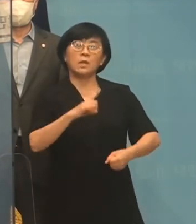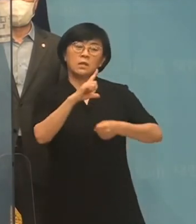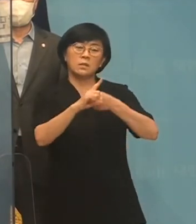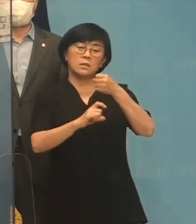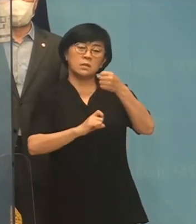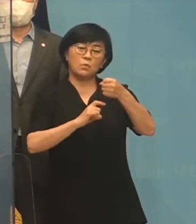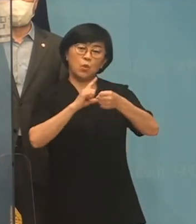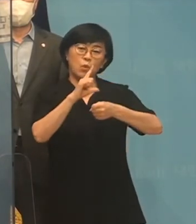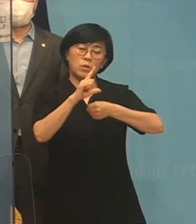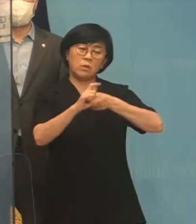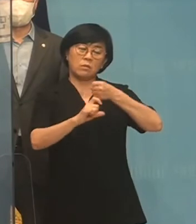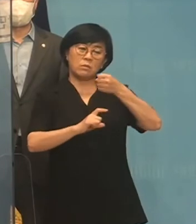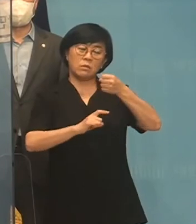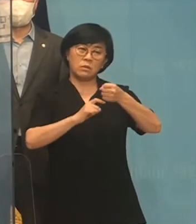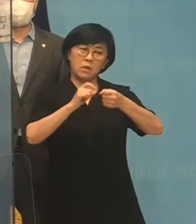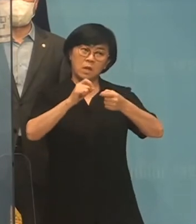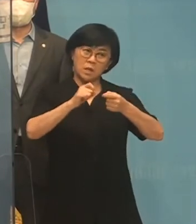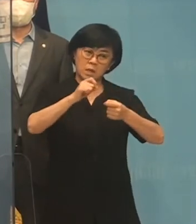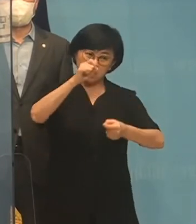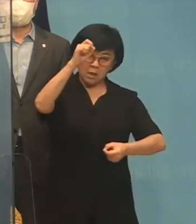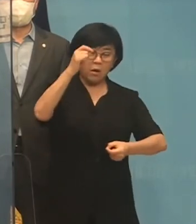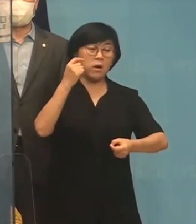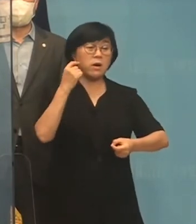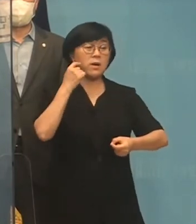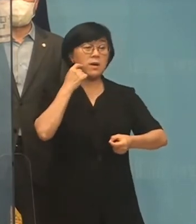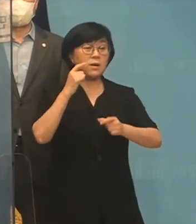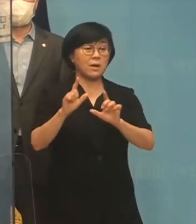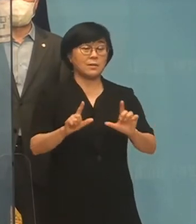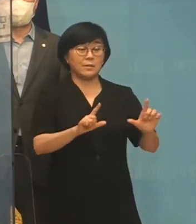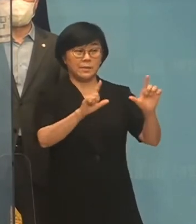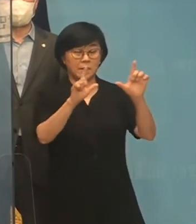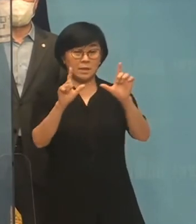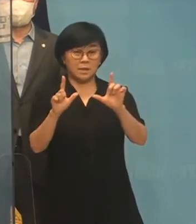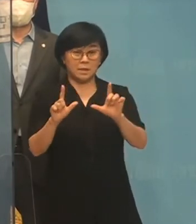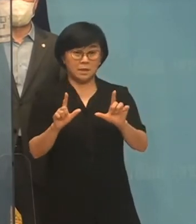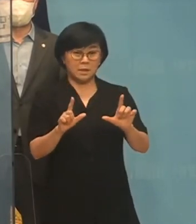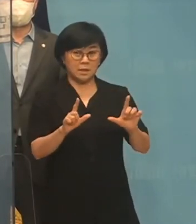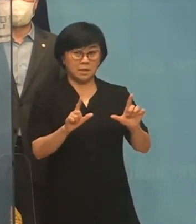15년간에 걸친 가짜 인생이